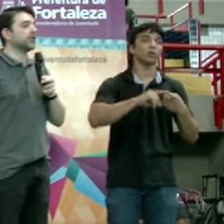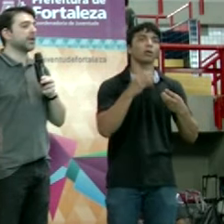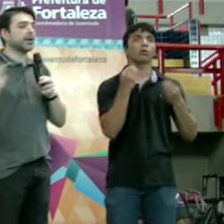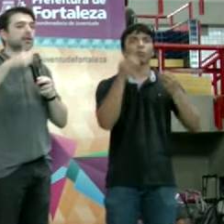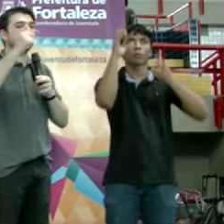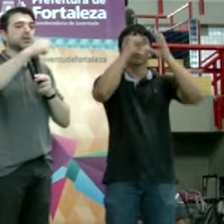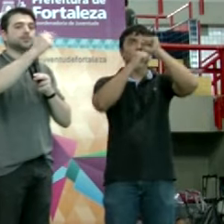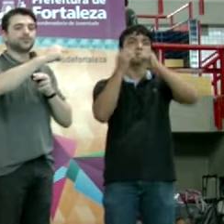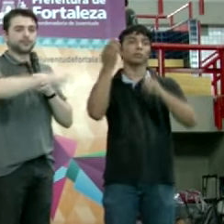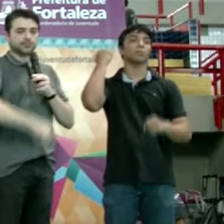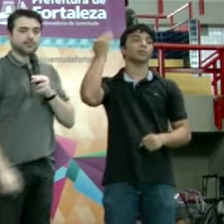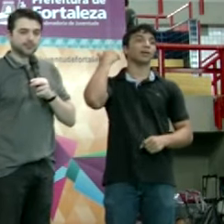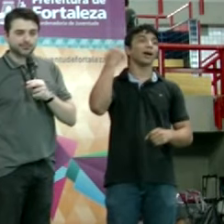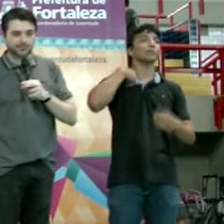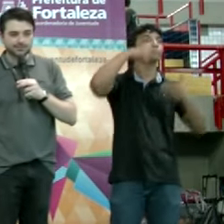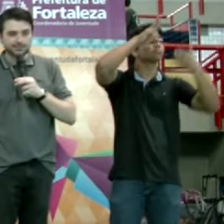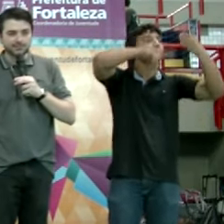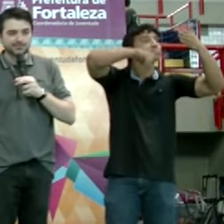que eu aprendi isso? Naquele dia.